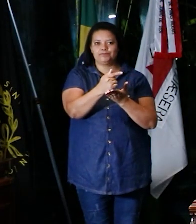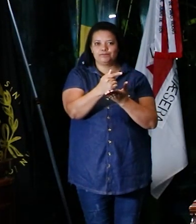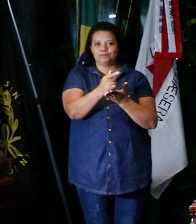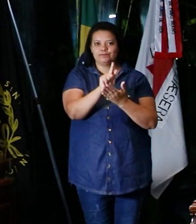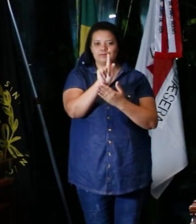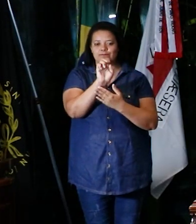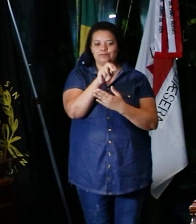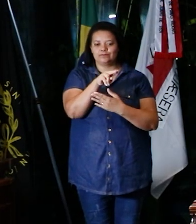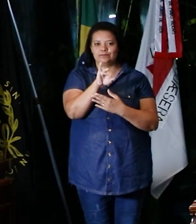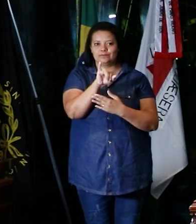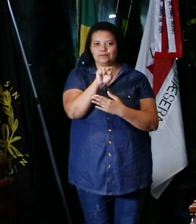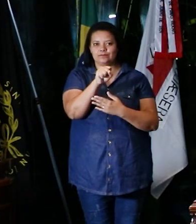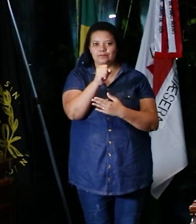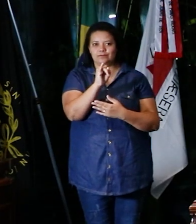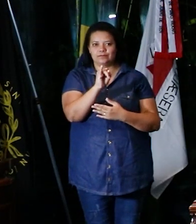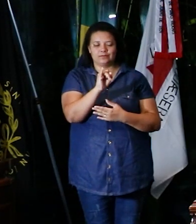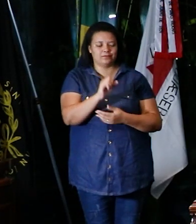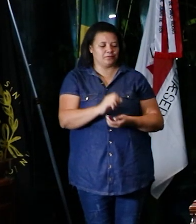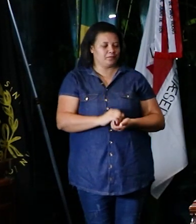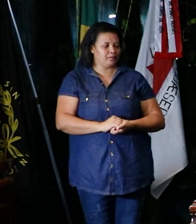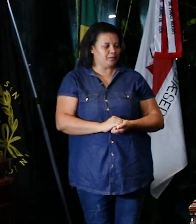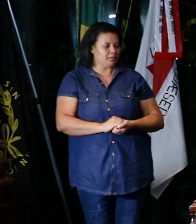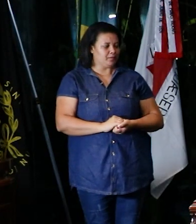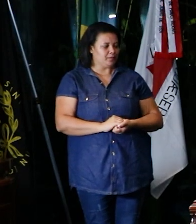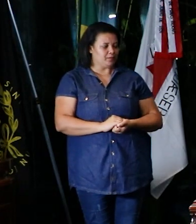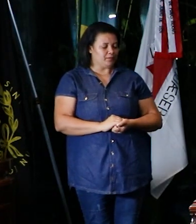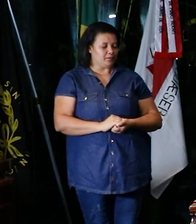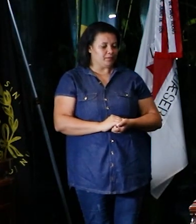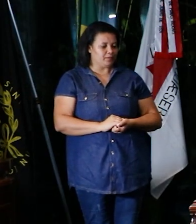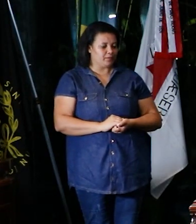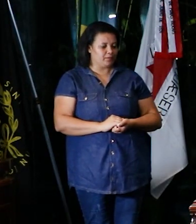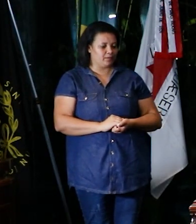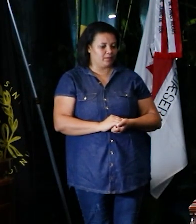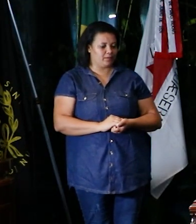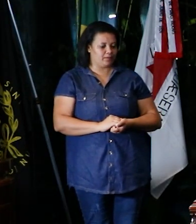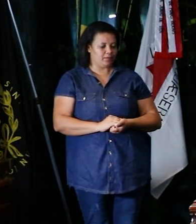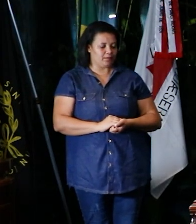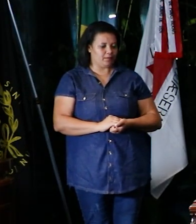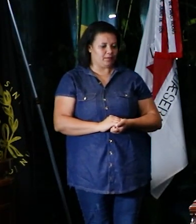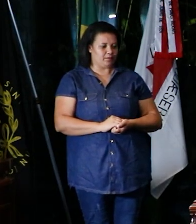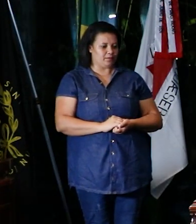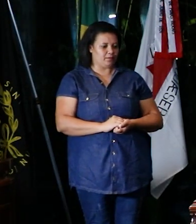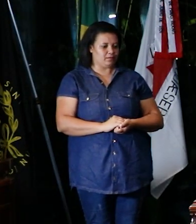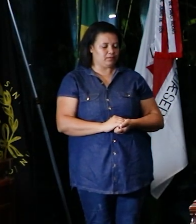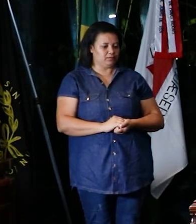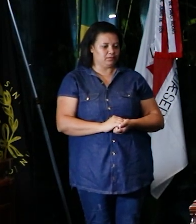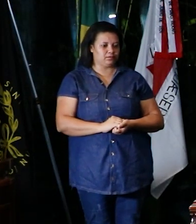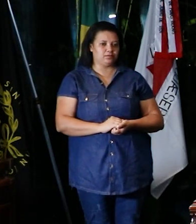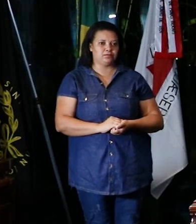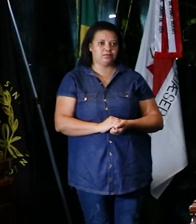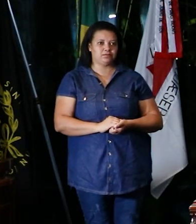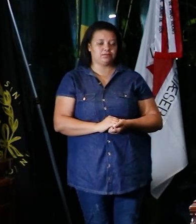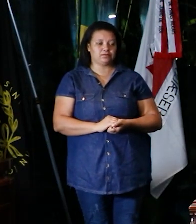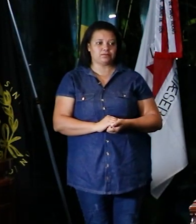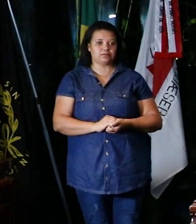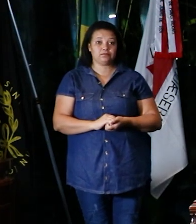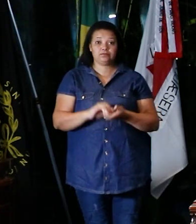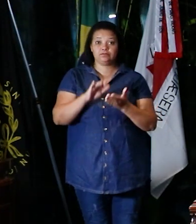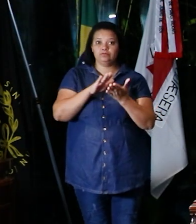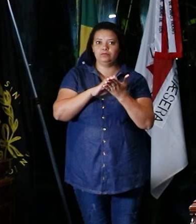como ele disse. Ora, isso aqui saiu no momento